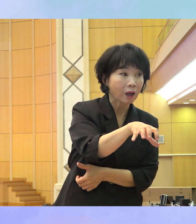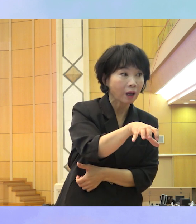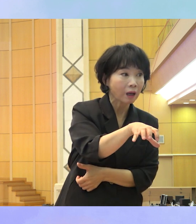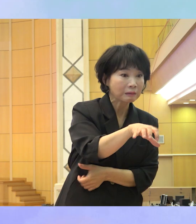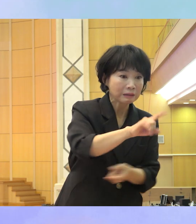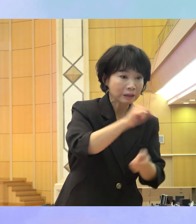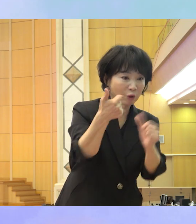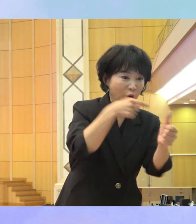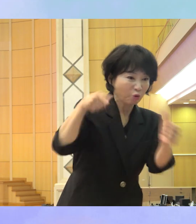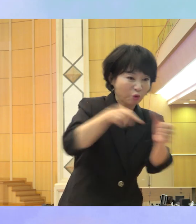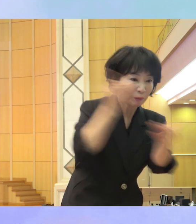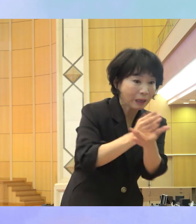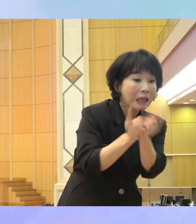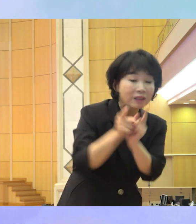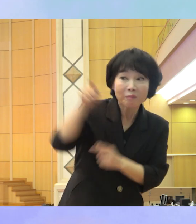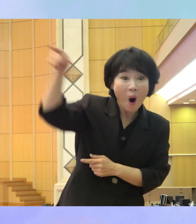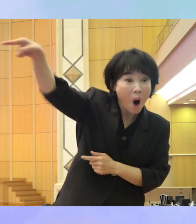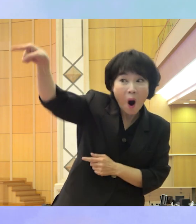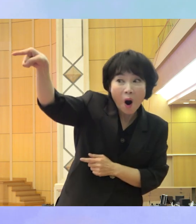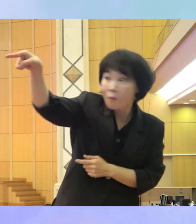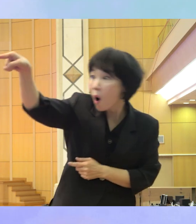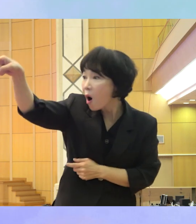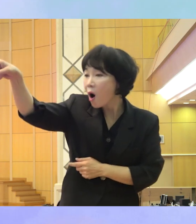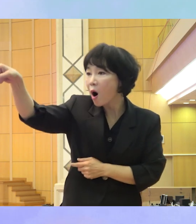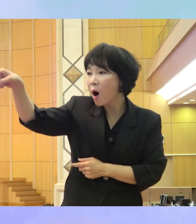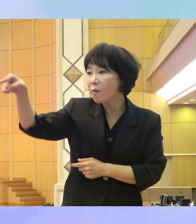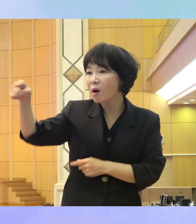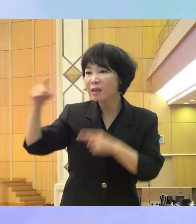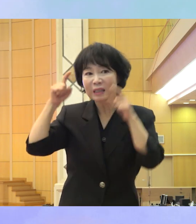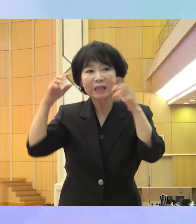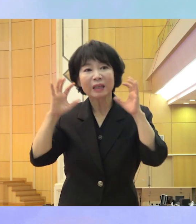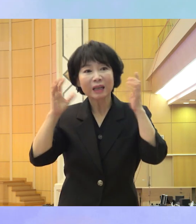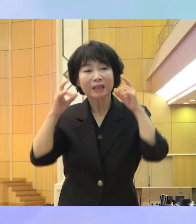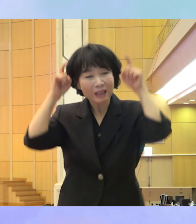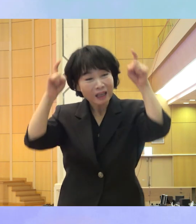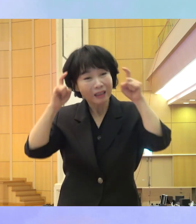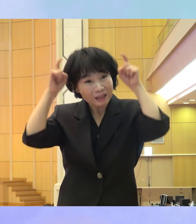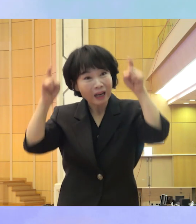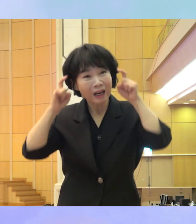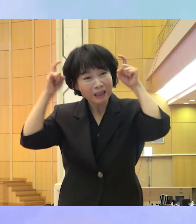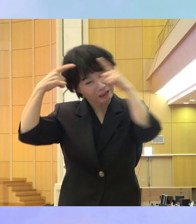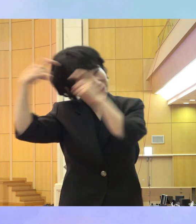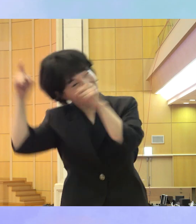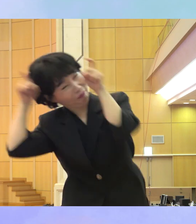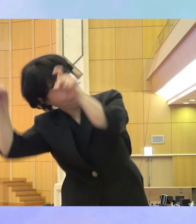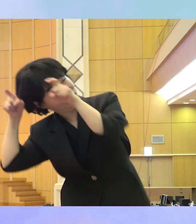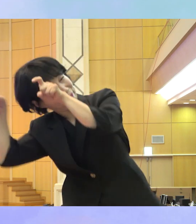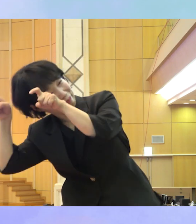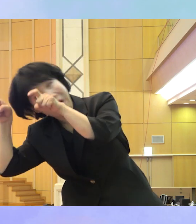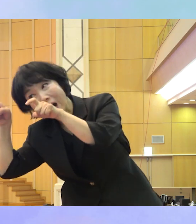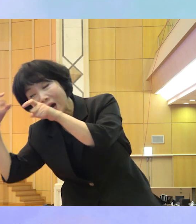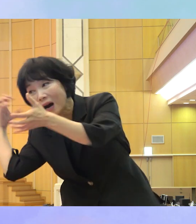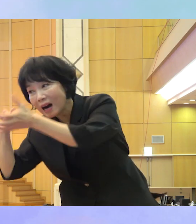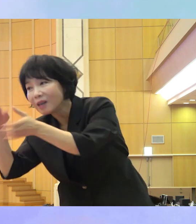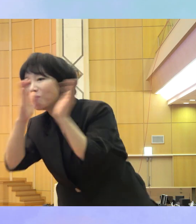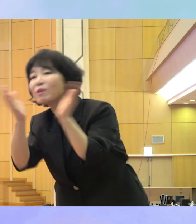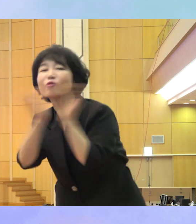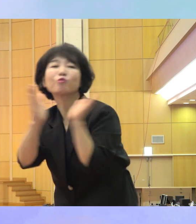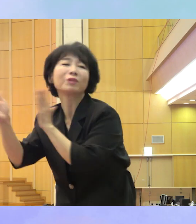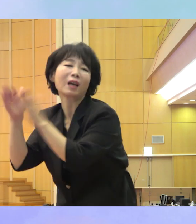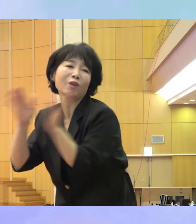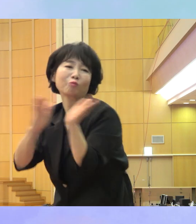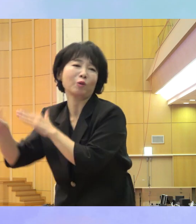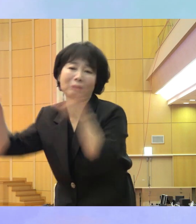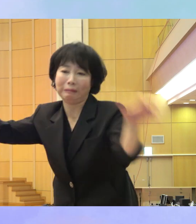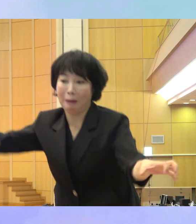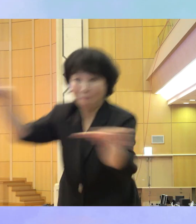저 산기슭에 넝쿨에 뿔이 걸려있는 산양, 그 산양을 주님이 예비해